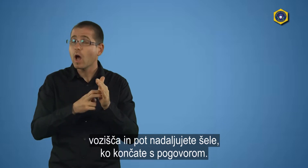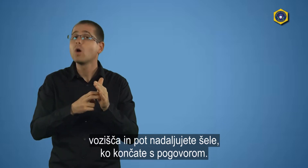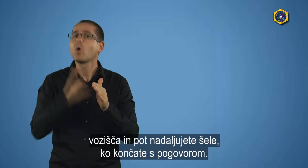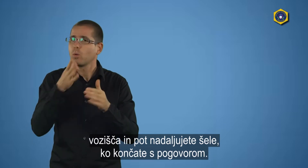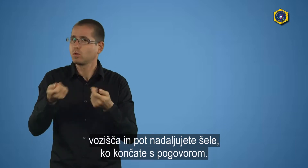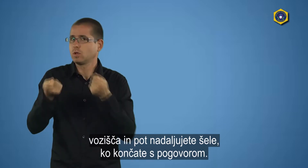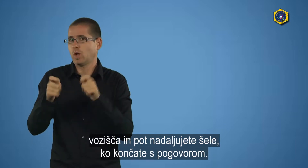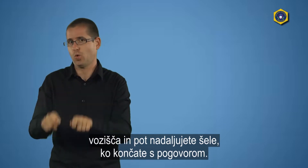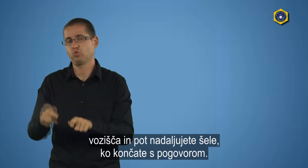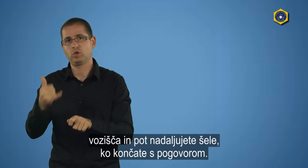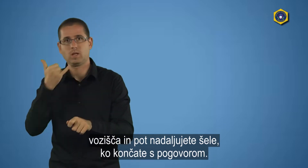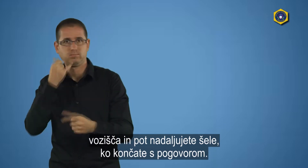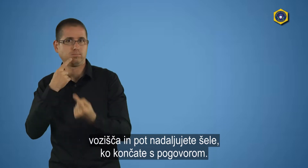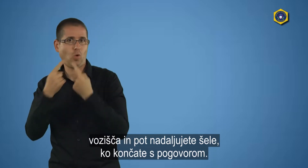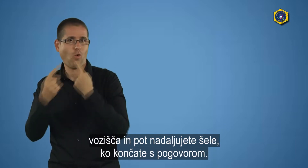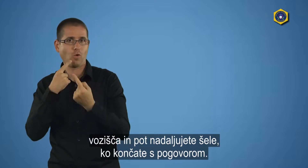s pogovorom.